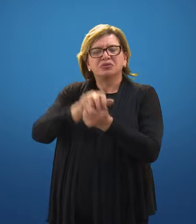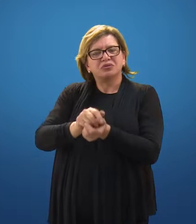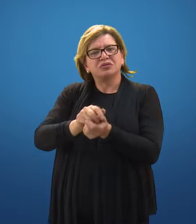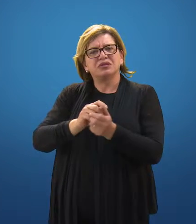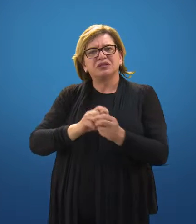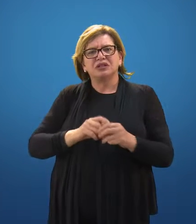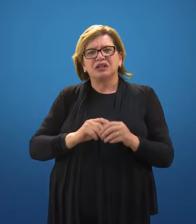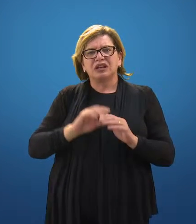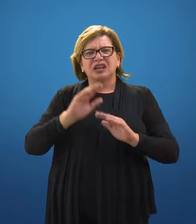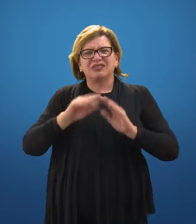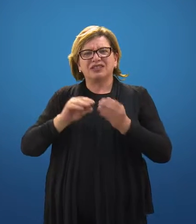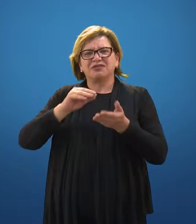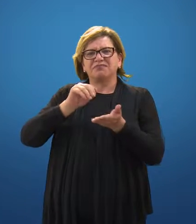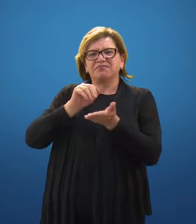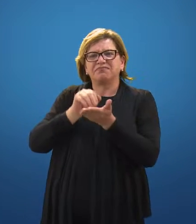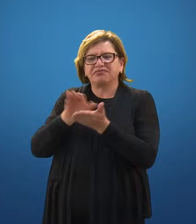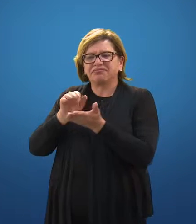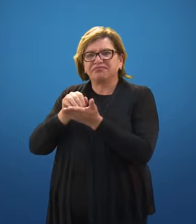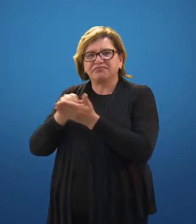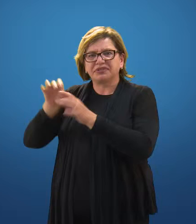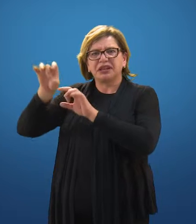descartando os valores